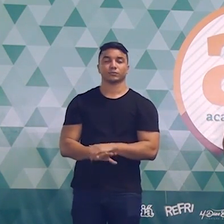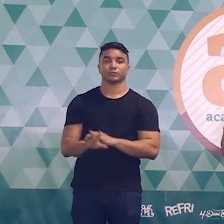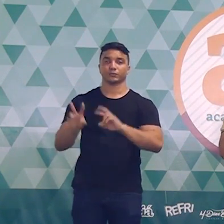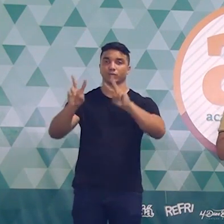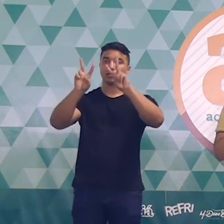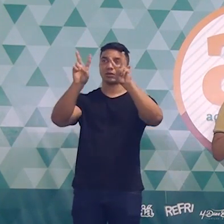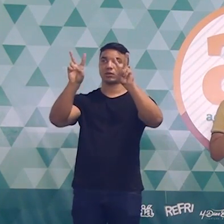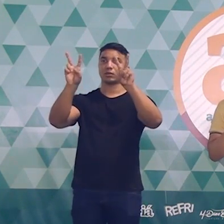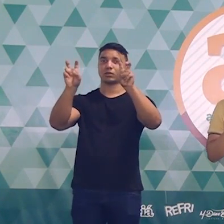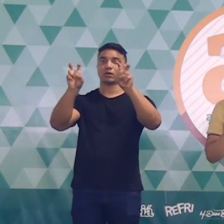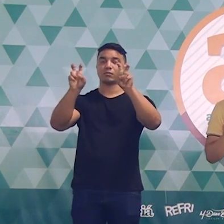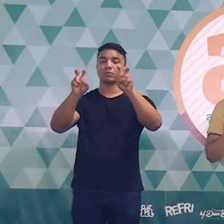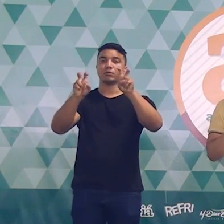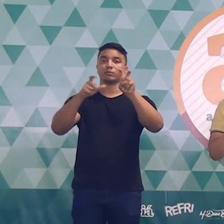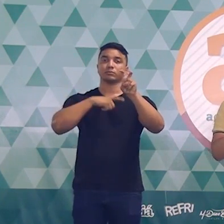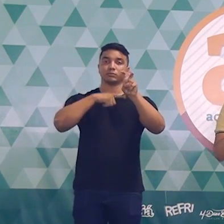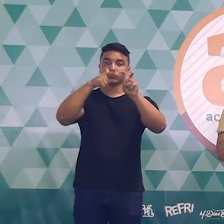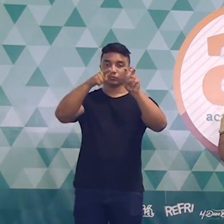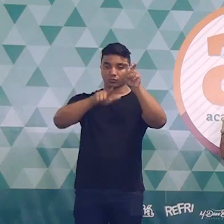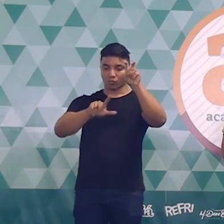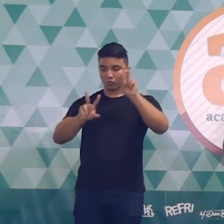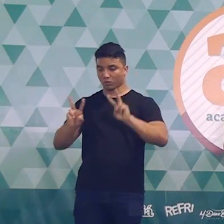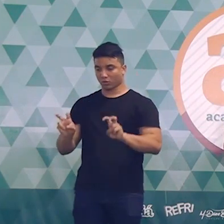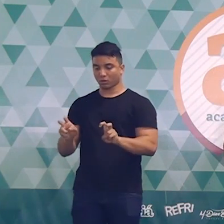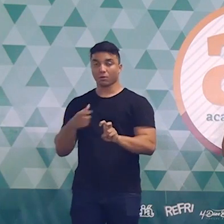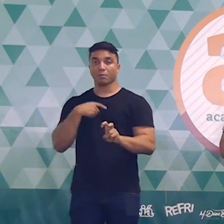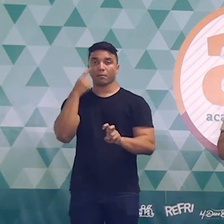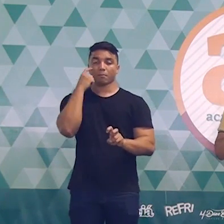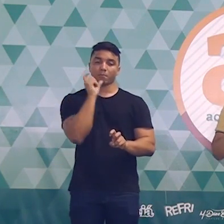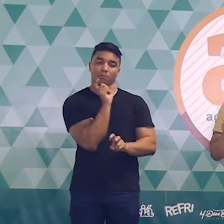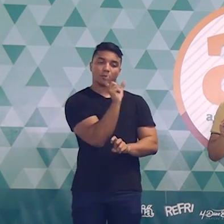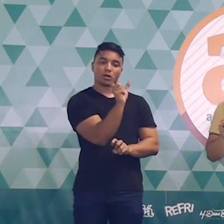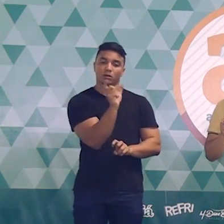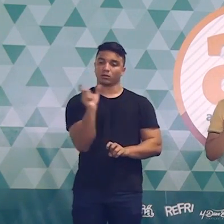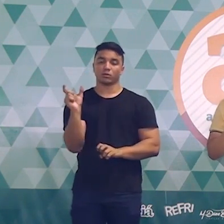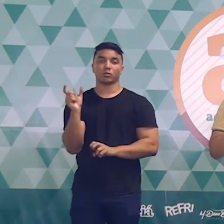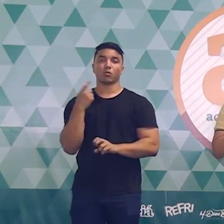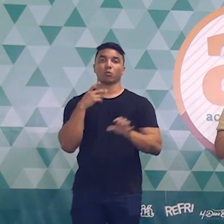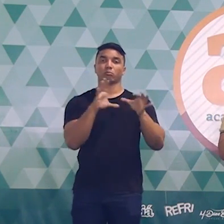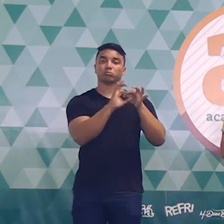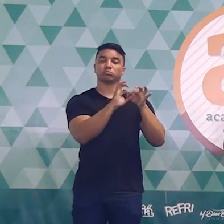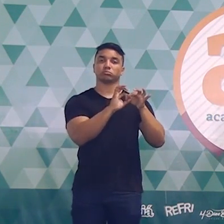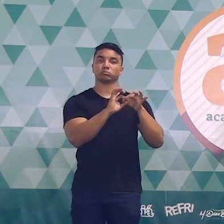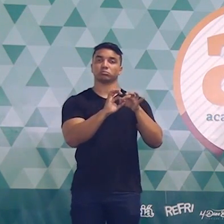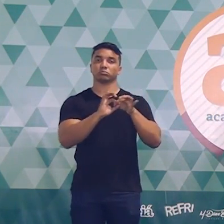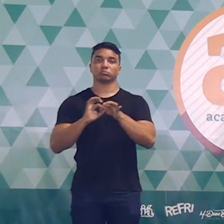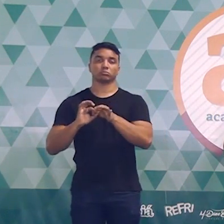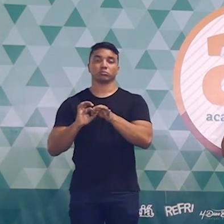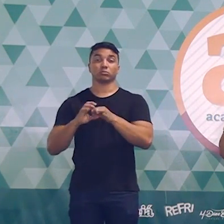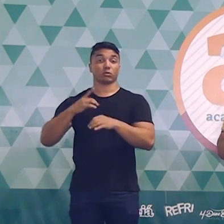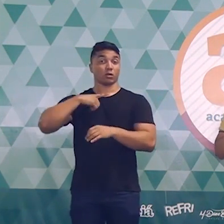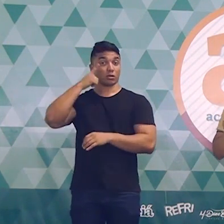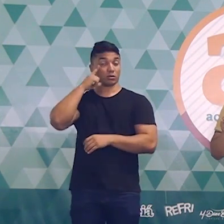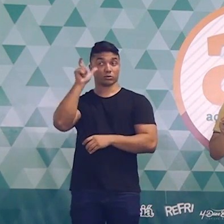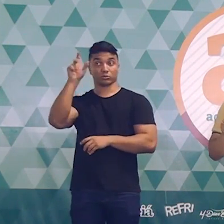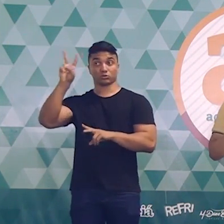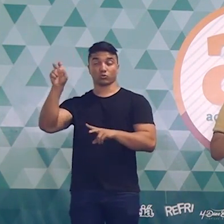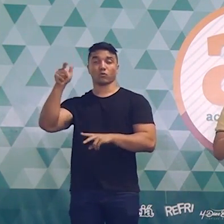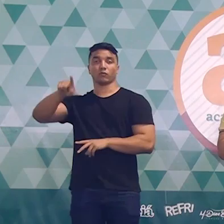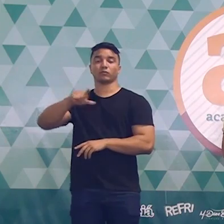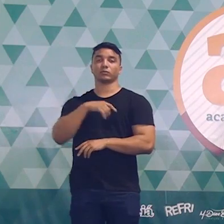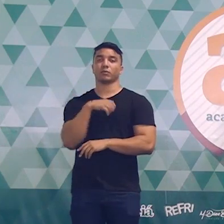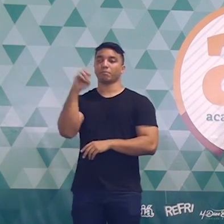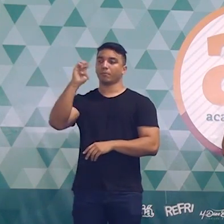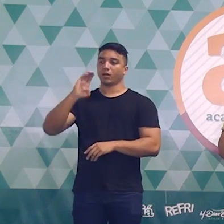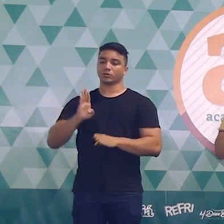Tema, repete o tema com palavras-chave ou paráfrase. Diz o tema novamente. Brasil,